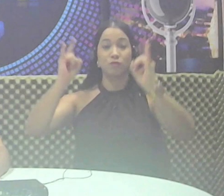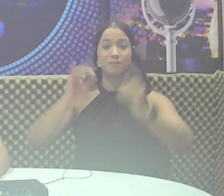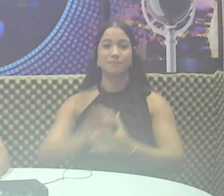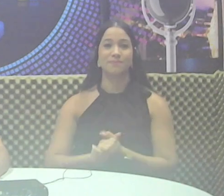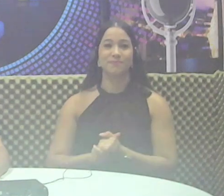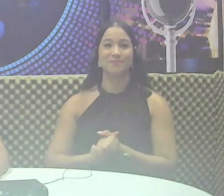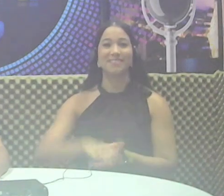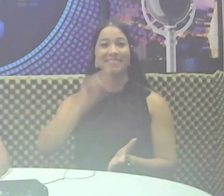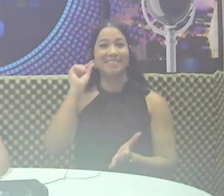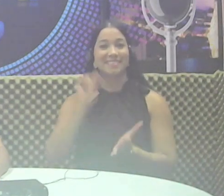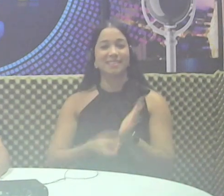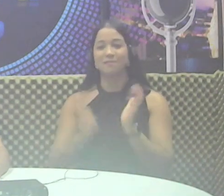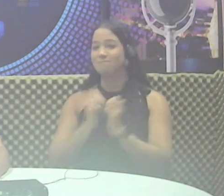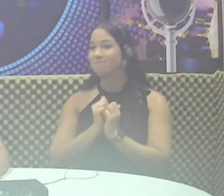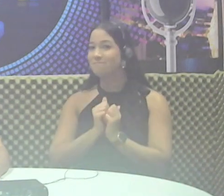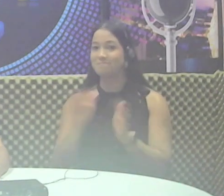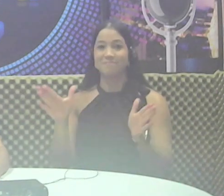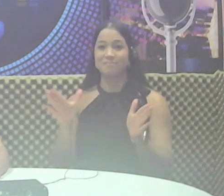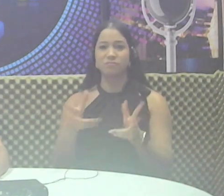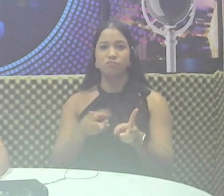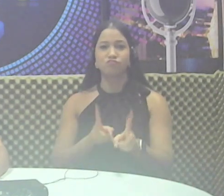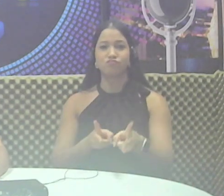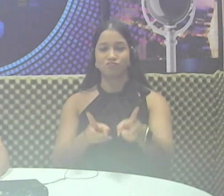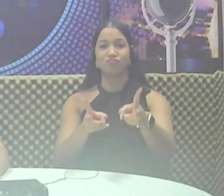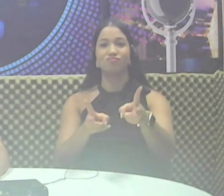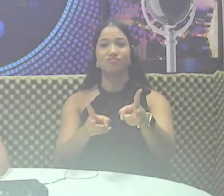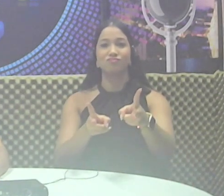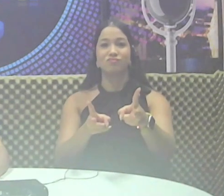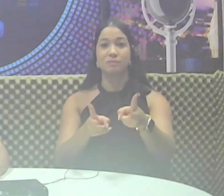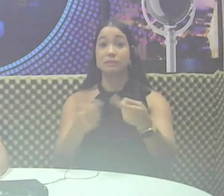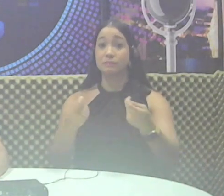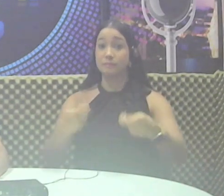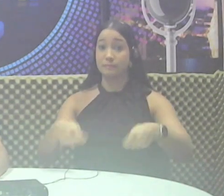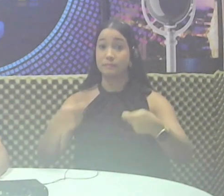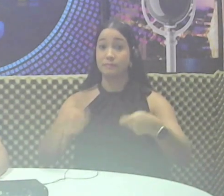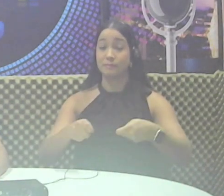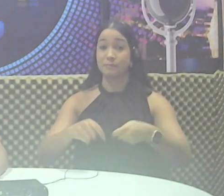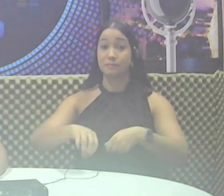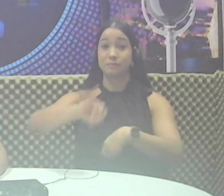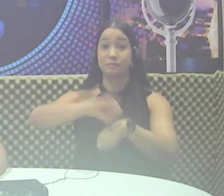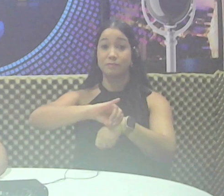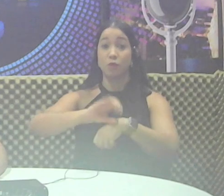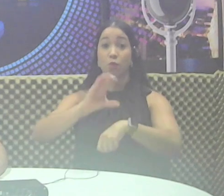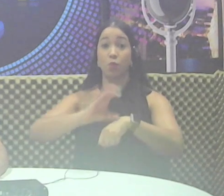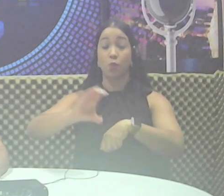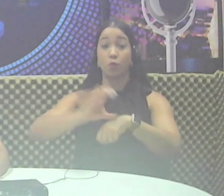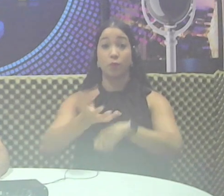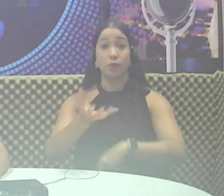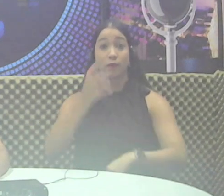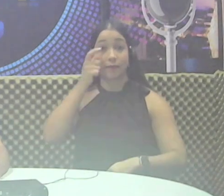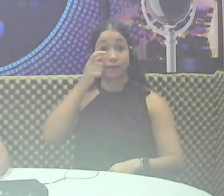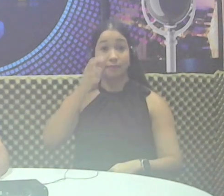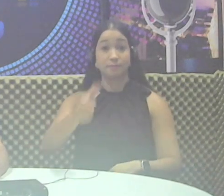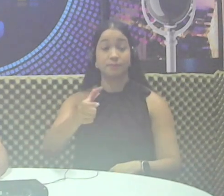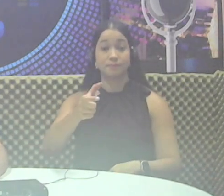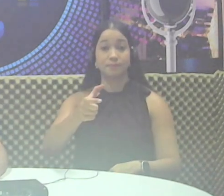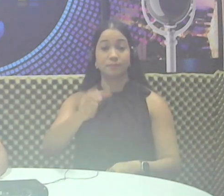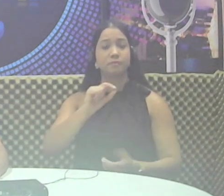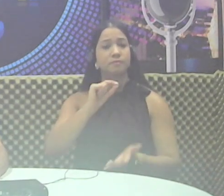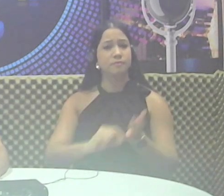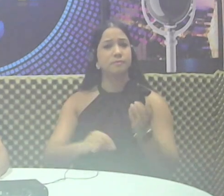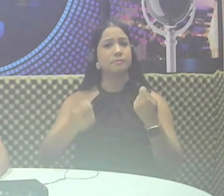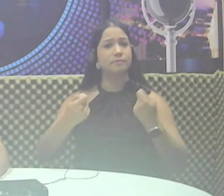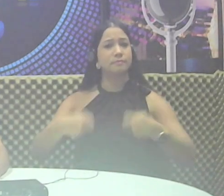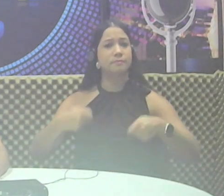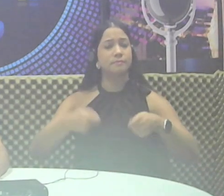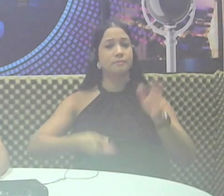As inscrições estão abertas permanentemente e devem ser feitas no local de realização do curso. Para se inscrever,